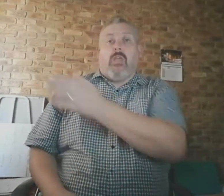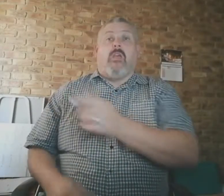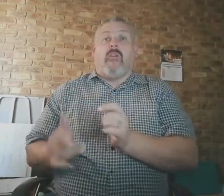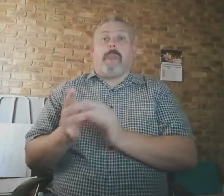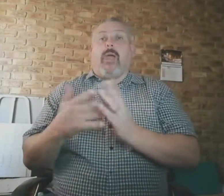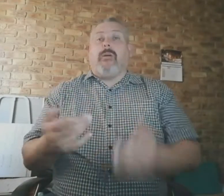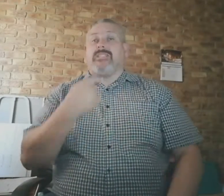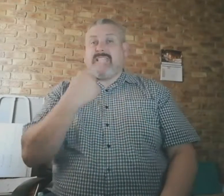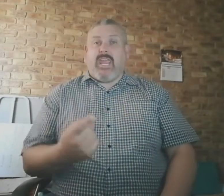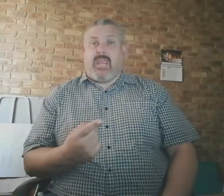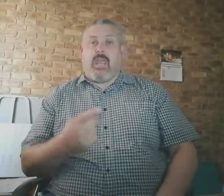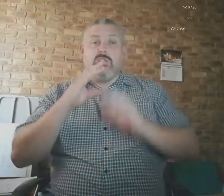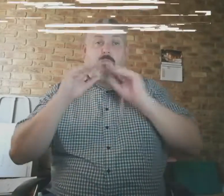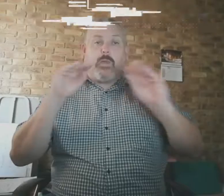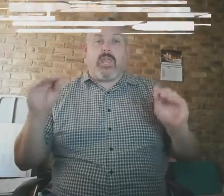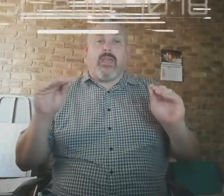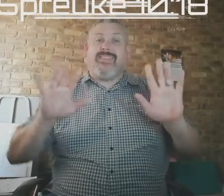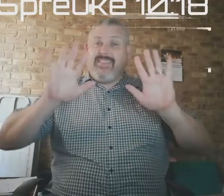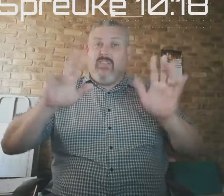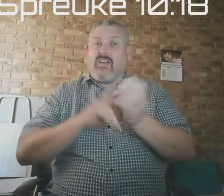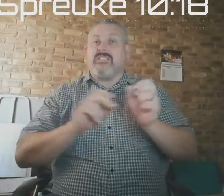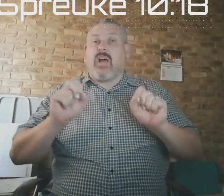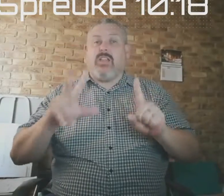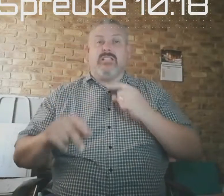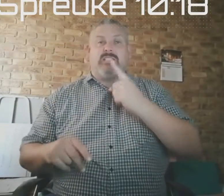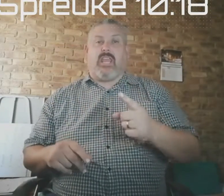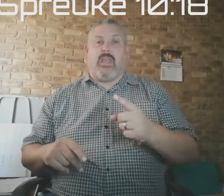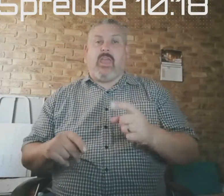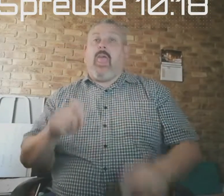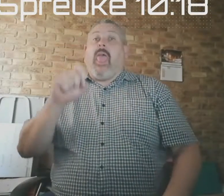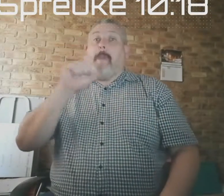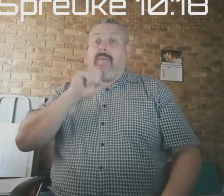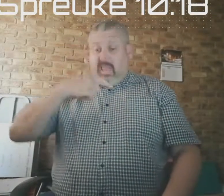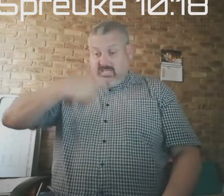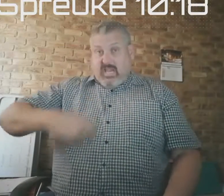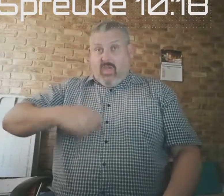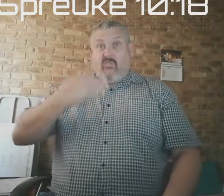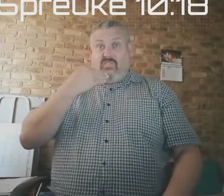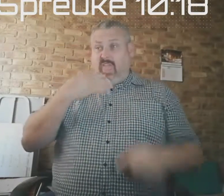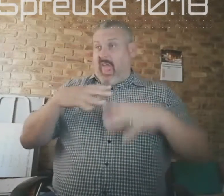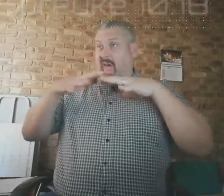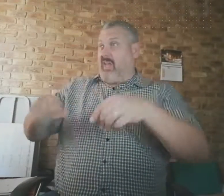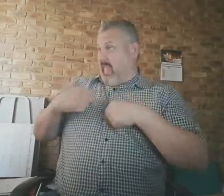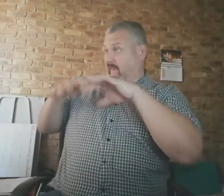En de Biber se, en speert de 158 se, me in se, die art,